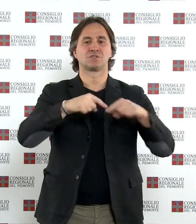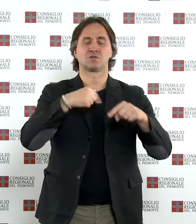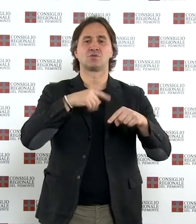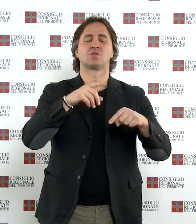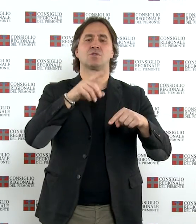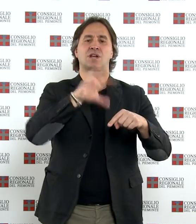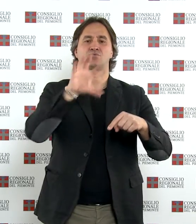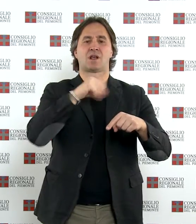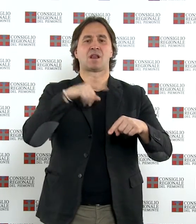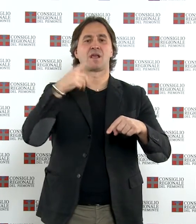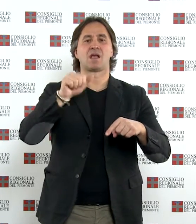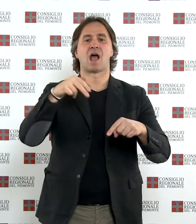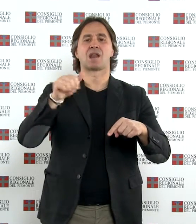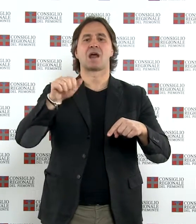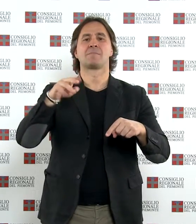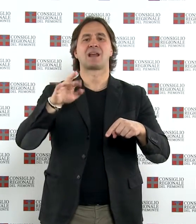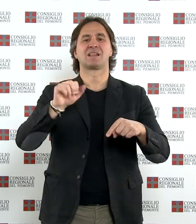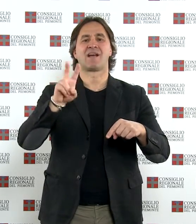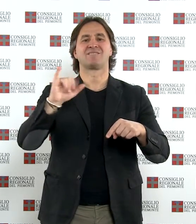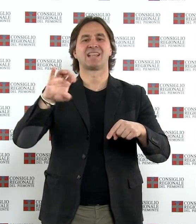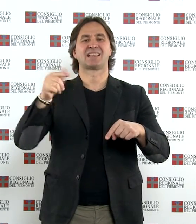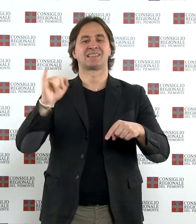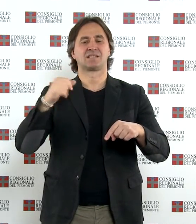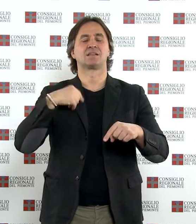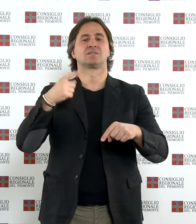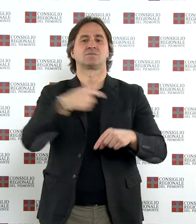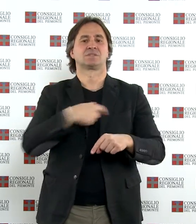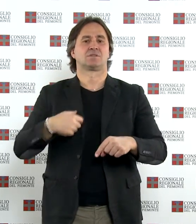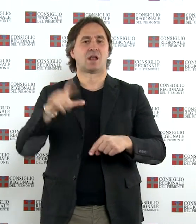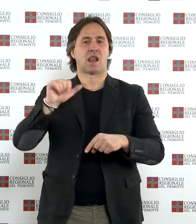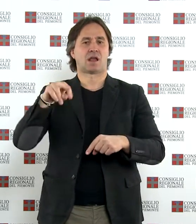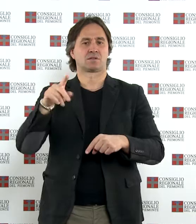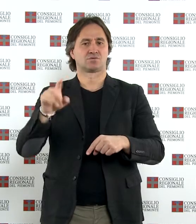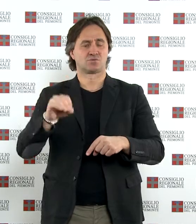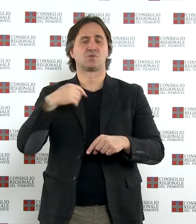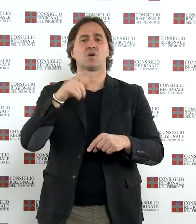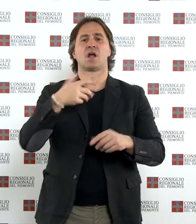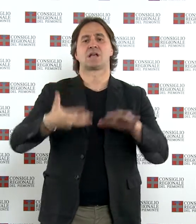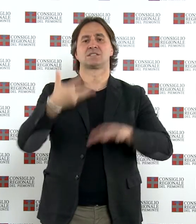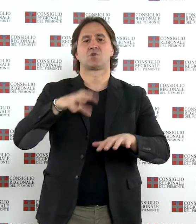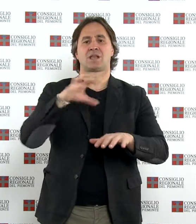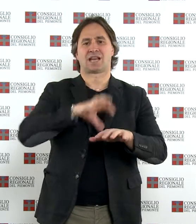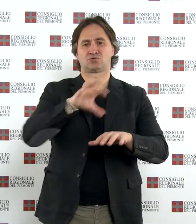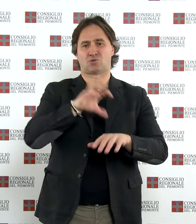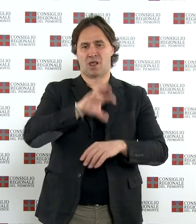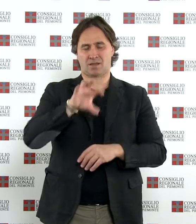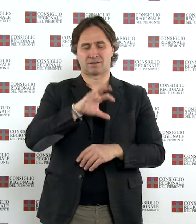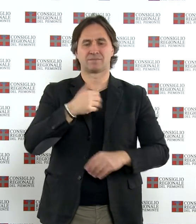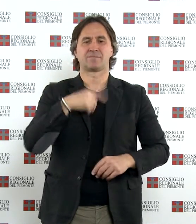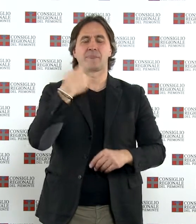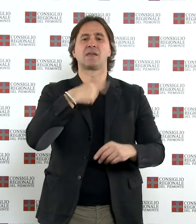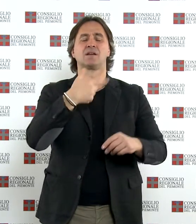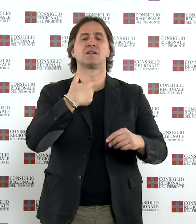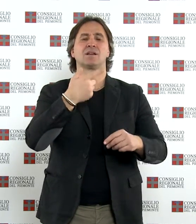Maria Vietti, già sindaco di Lanzo, parlamentare, consigliere e assessore regionale. L'Assemblea ha poi approvato l'assestamento